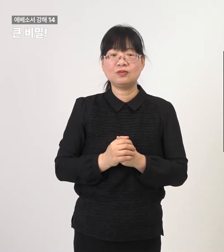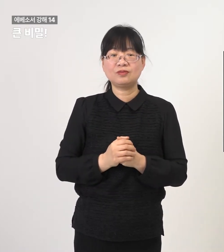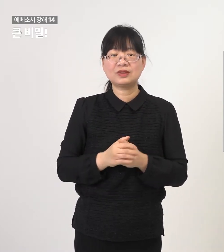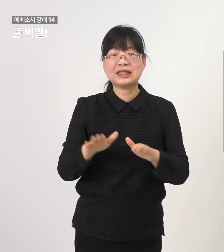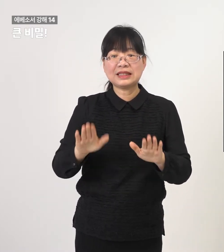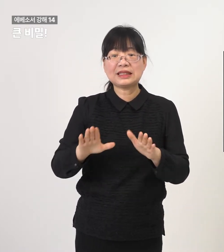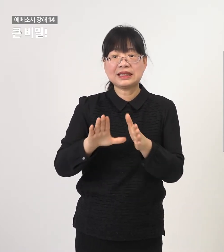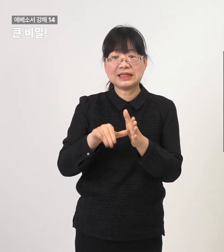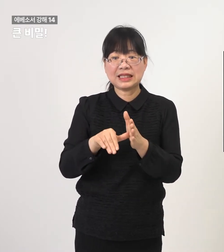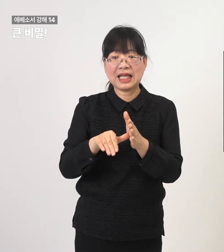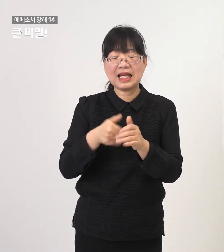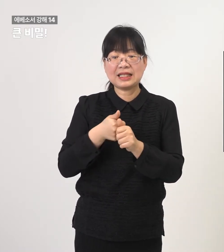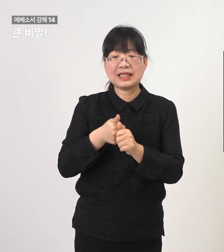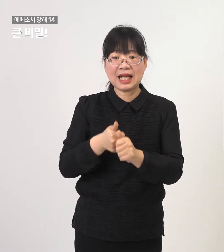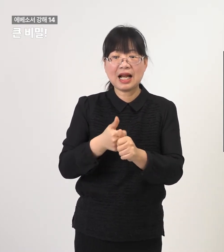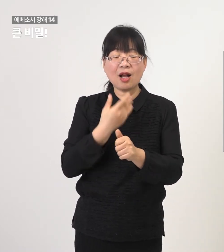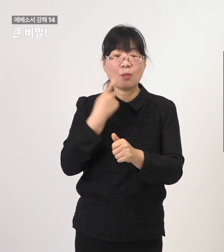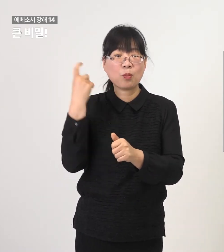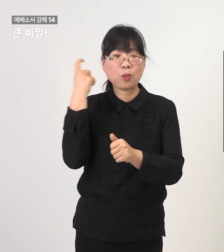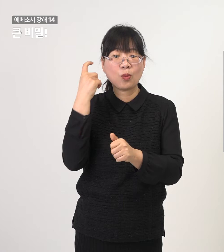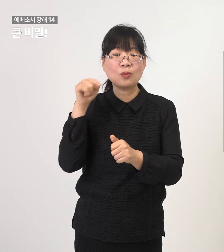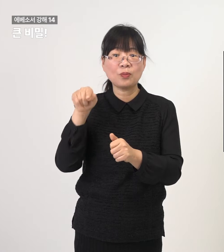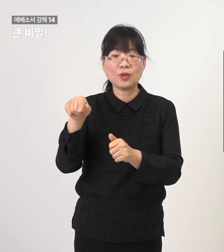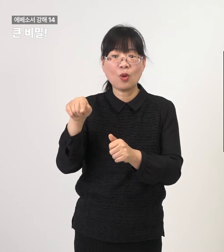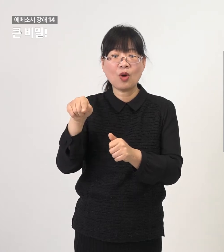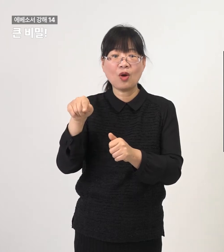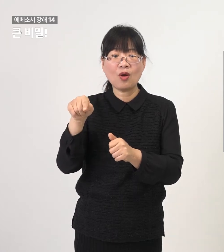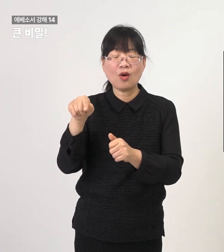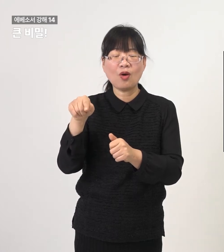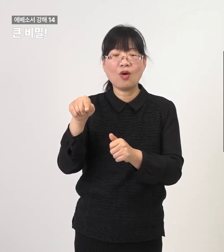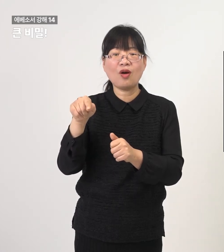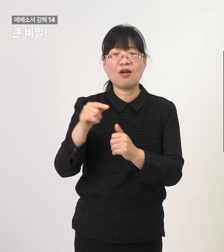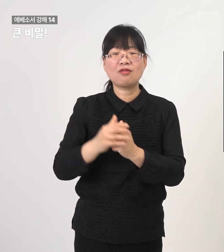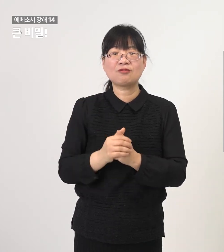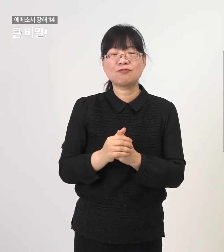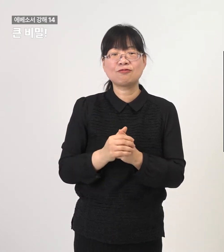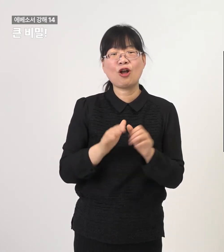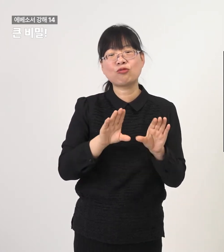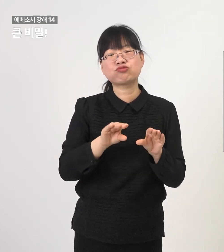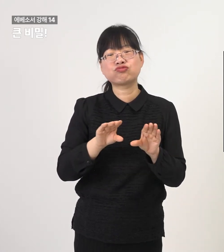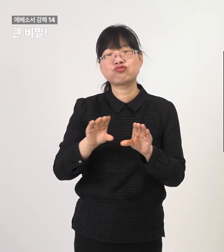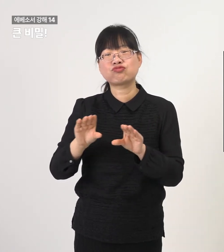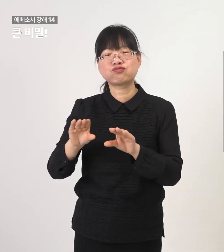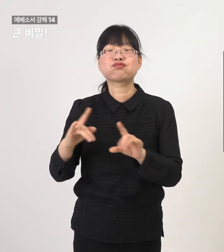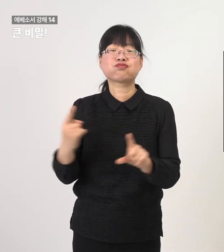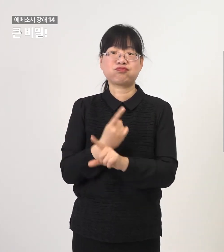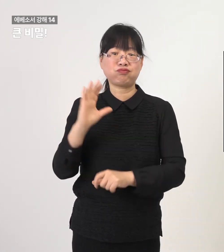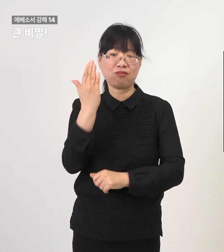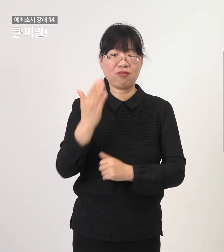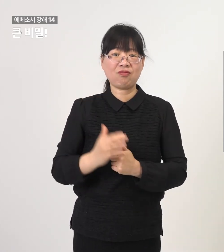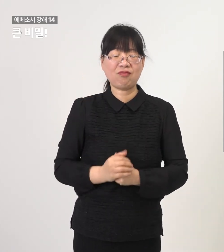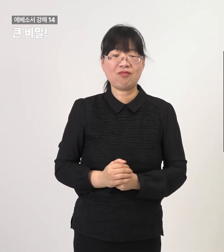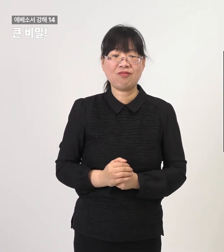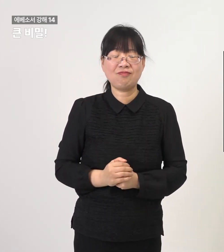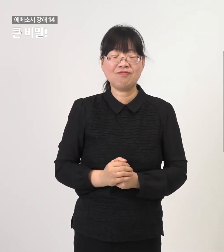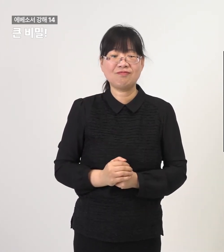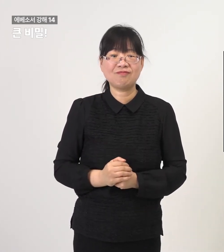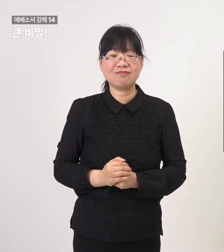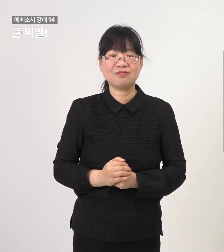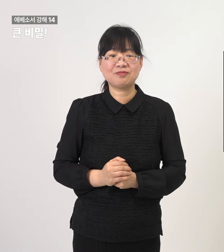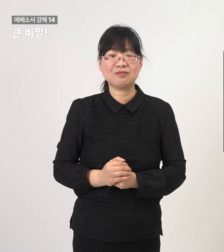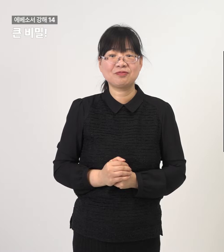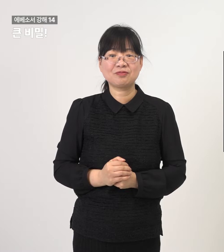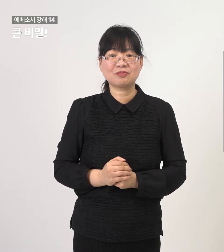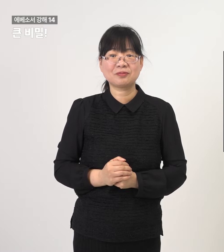시대의 흐름에 맞추어서 복음도 마일드해졌어요. 굉장히 부드러워졌어요.